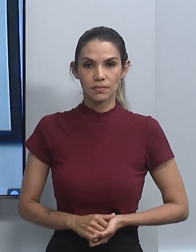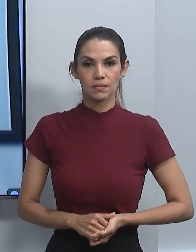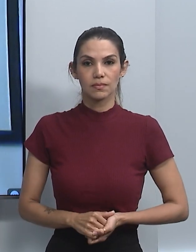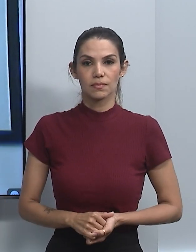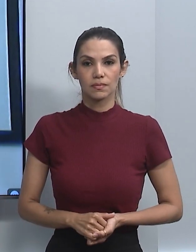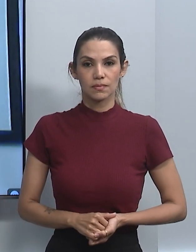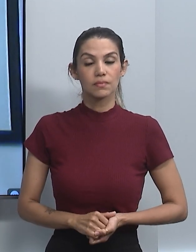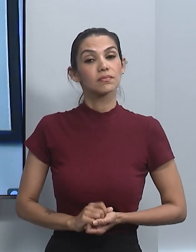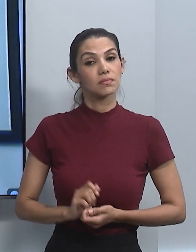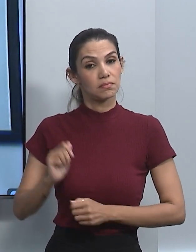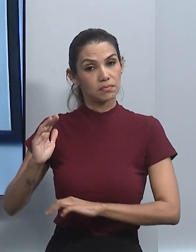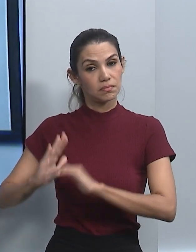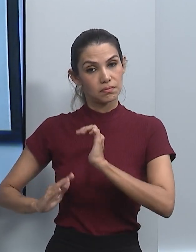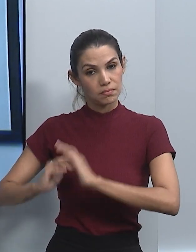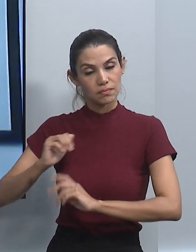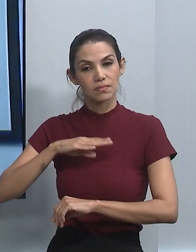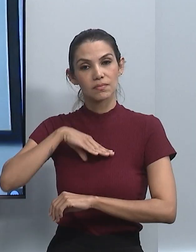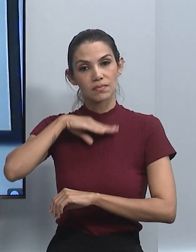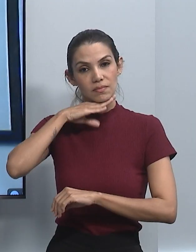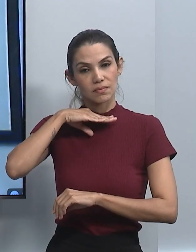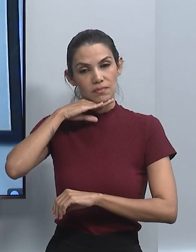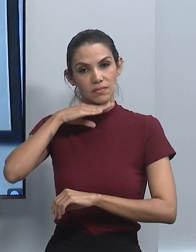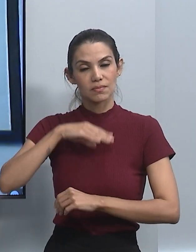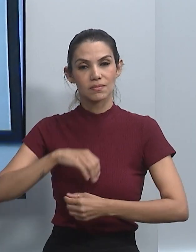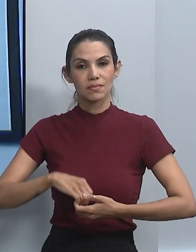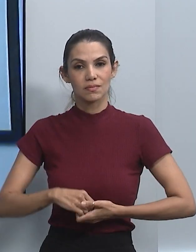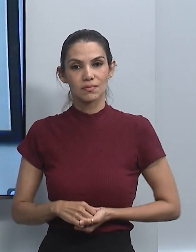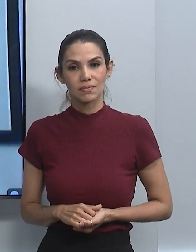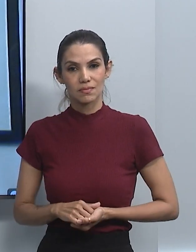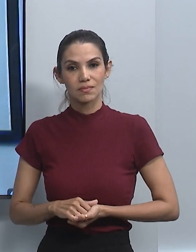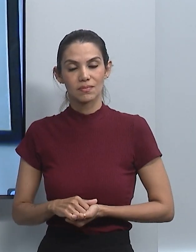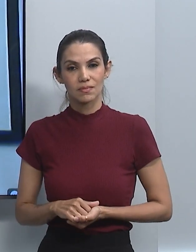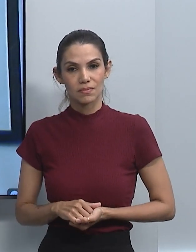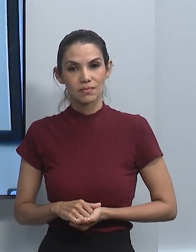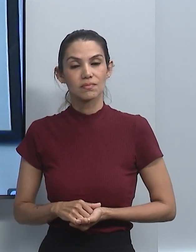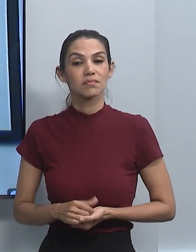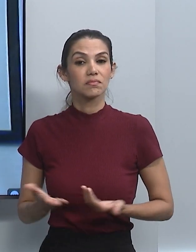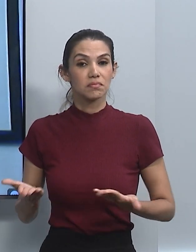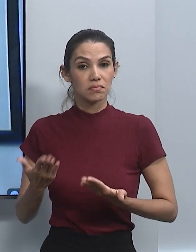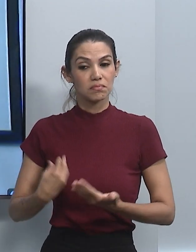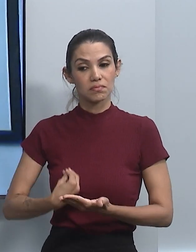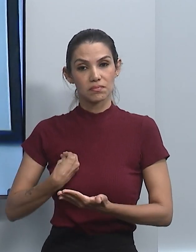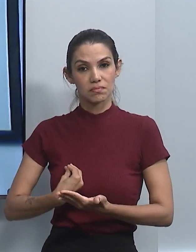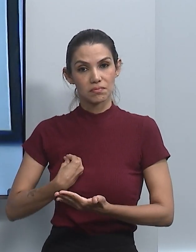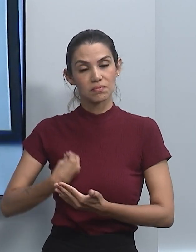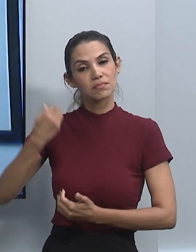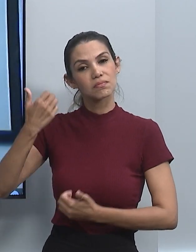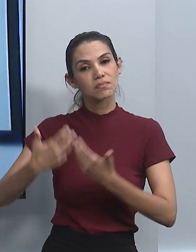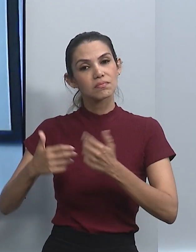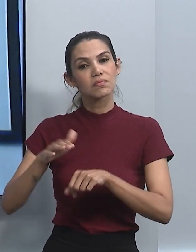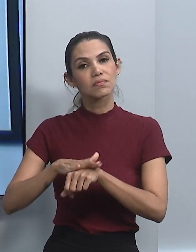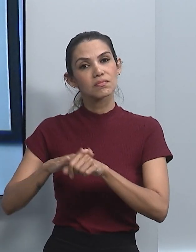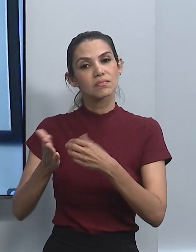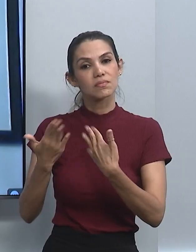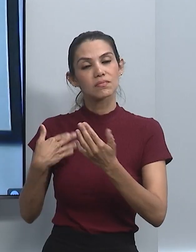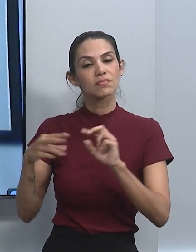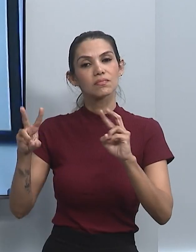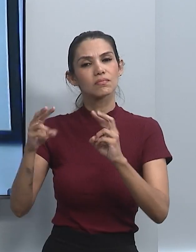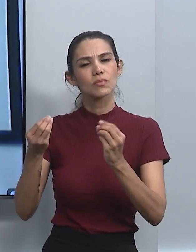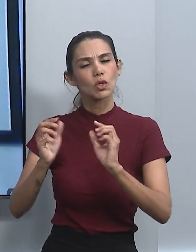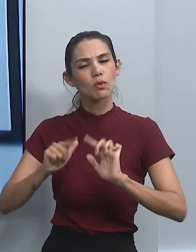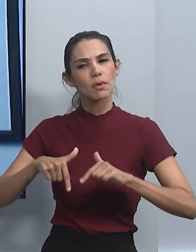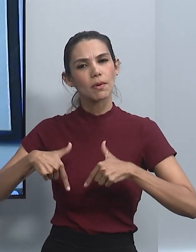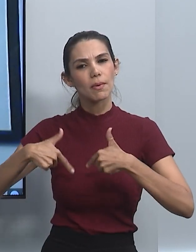sou fonoaudióloga, como já mencionado. Estou aqui com vocês para a gente conversar um pouquinho sobre